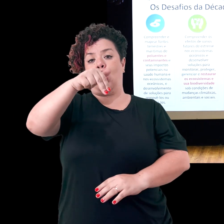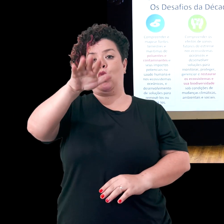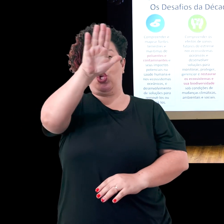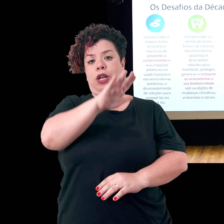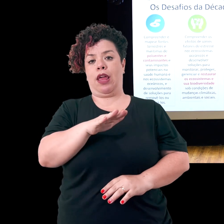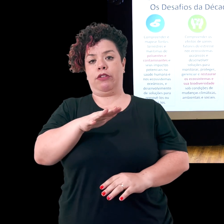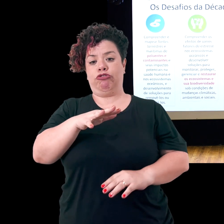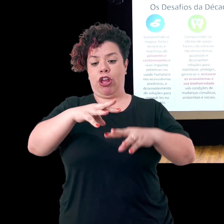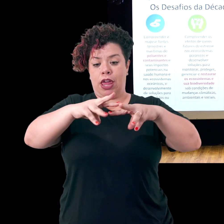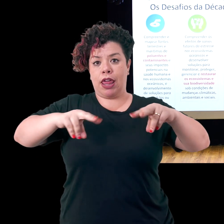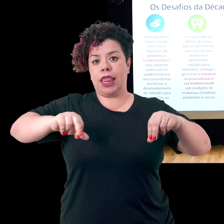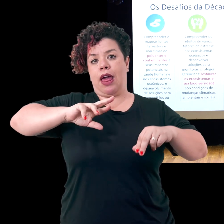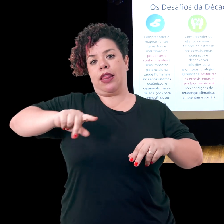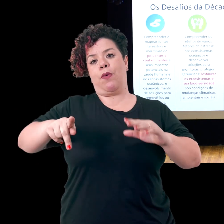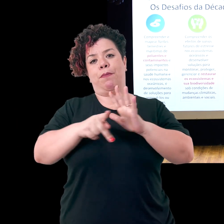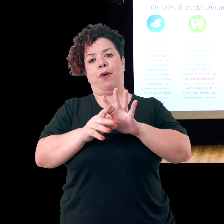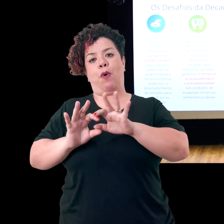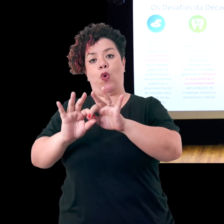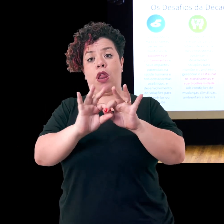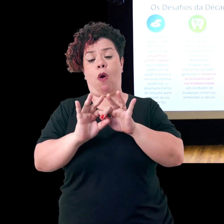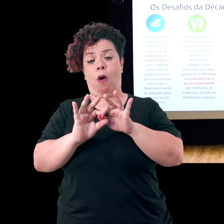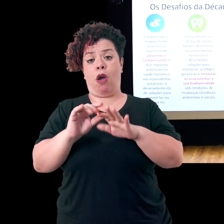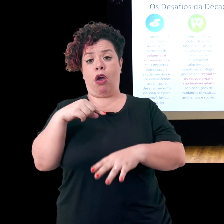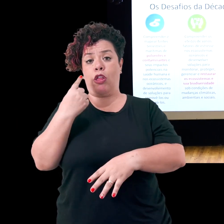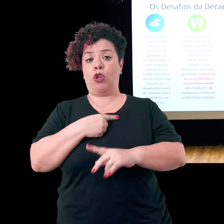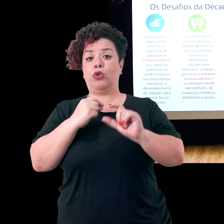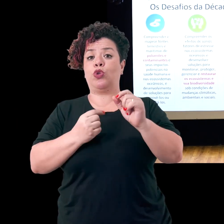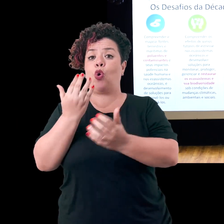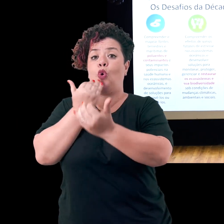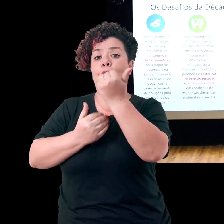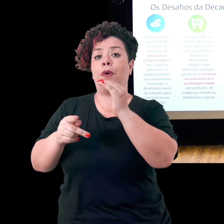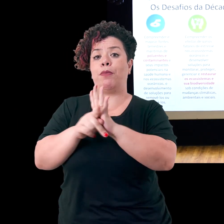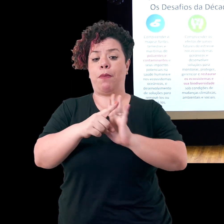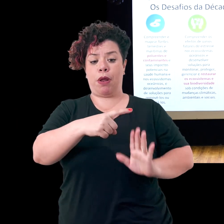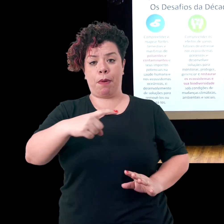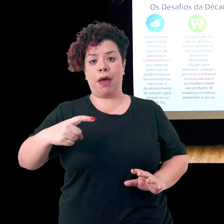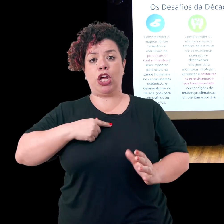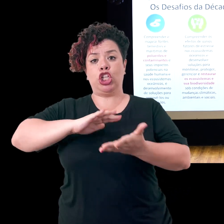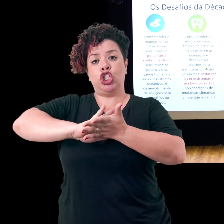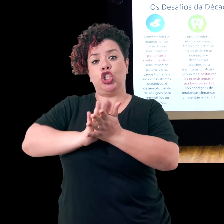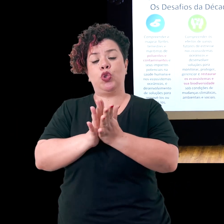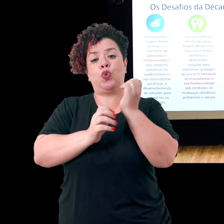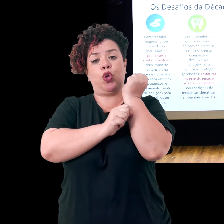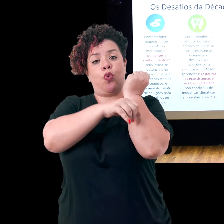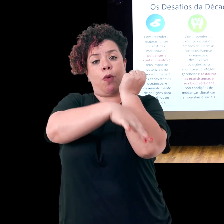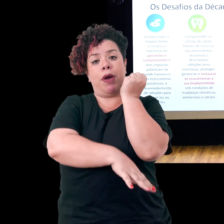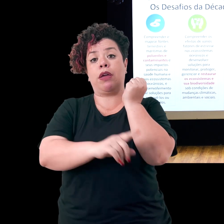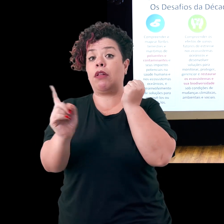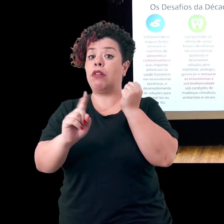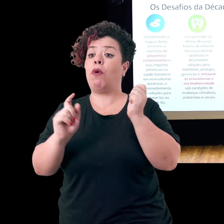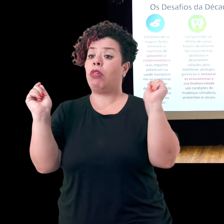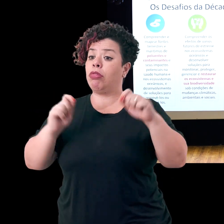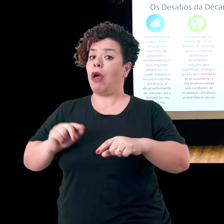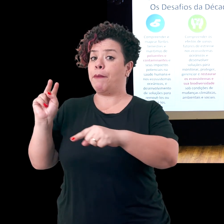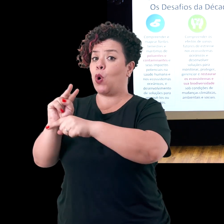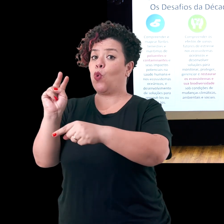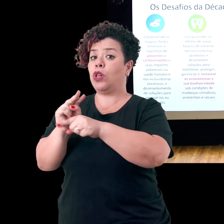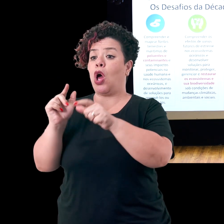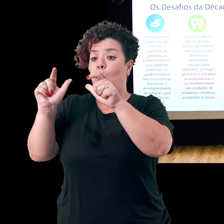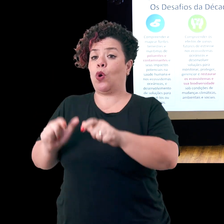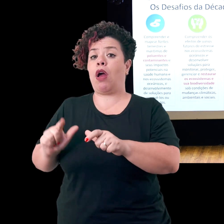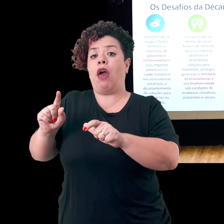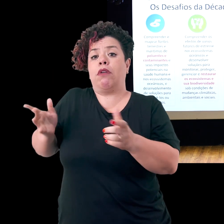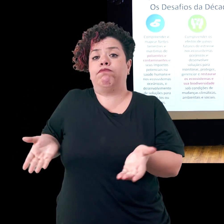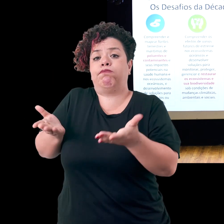terras que não são da União. Então, a gente não subsidia, comendo camarão, a degradação do manguezal. Dá para criar em outro lugar, tem alternativa, só